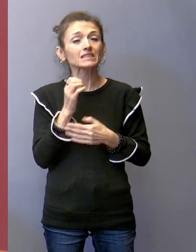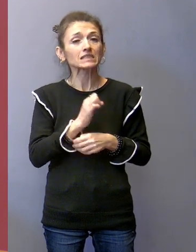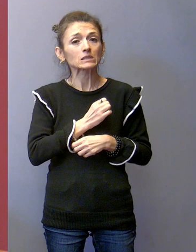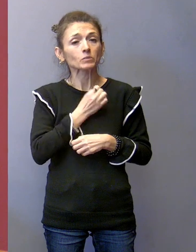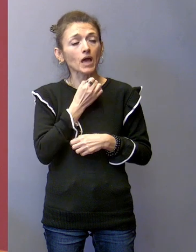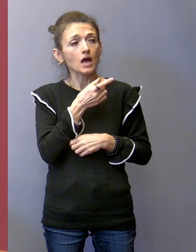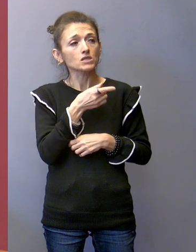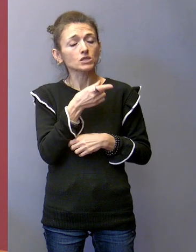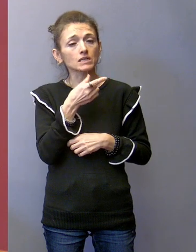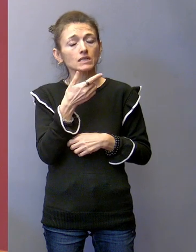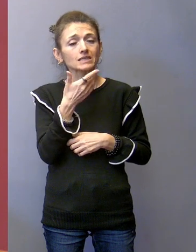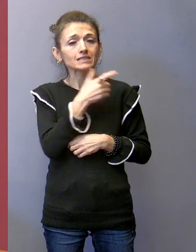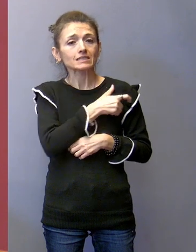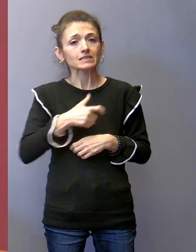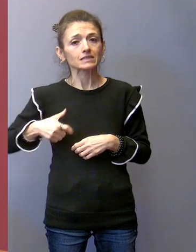sindaco